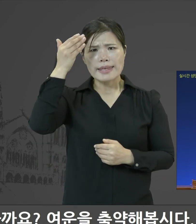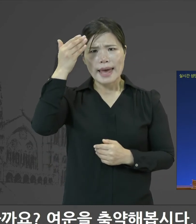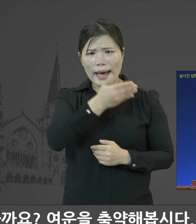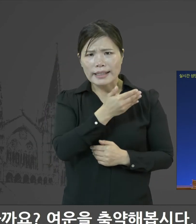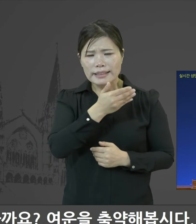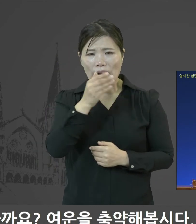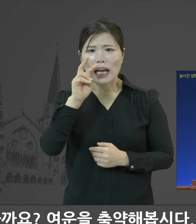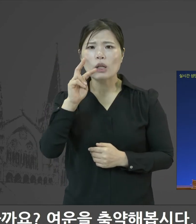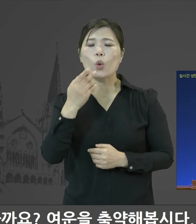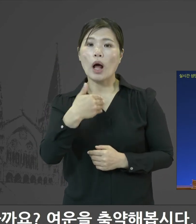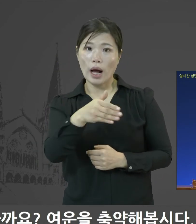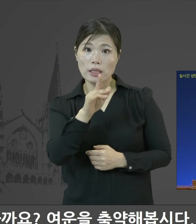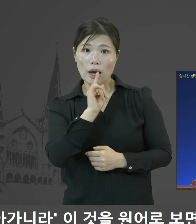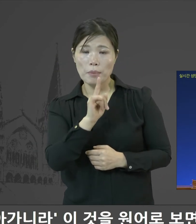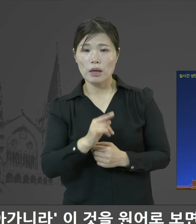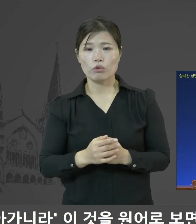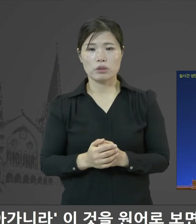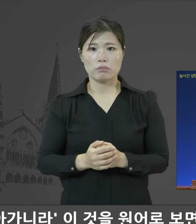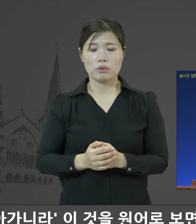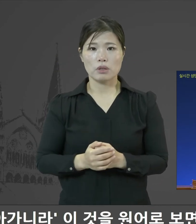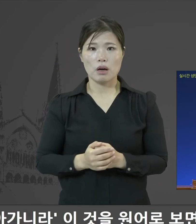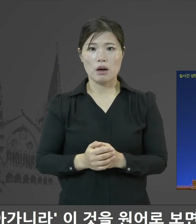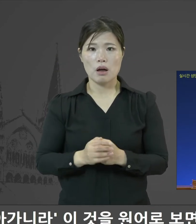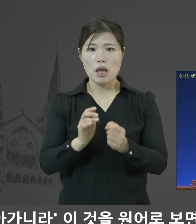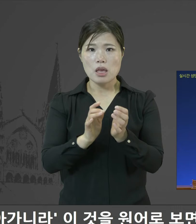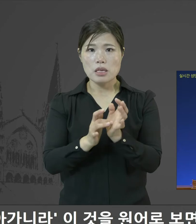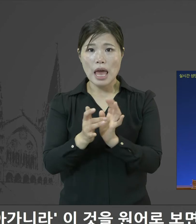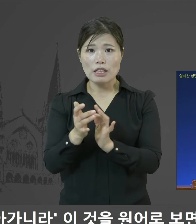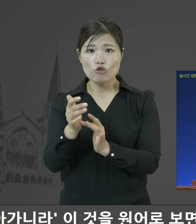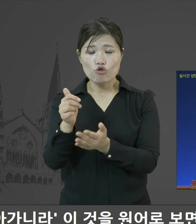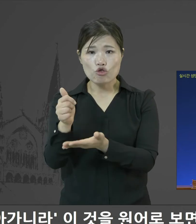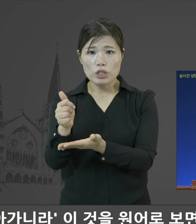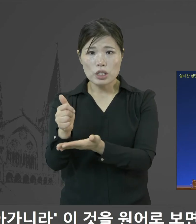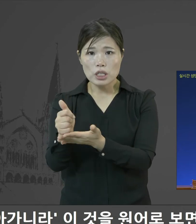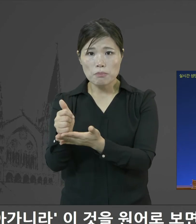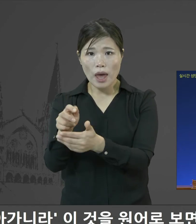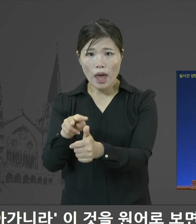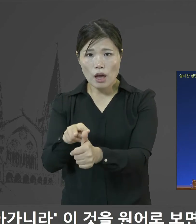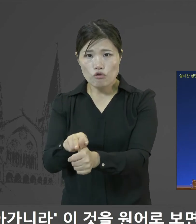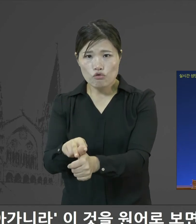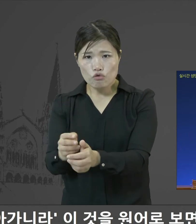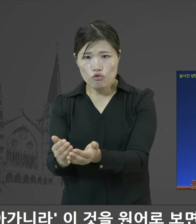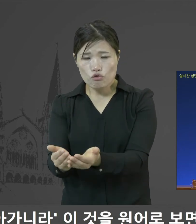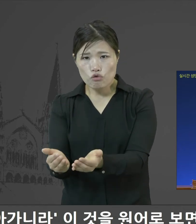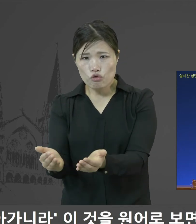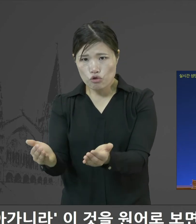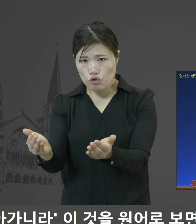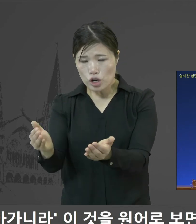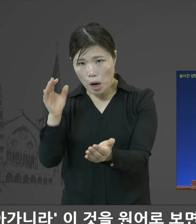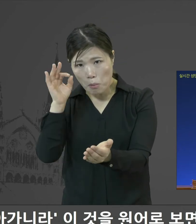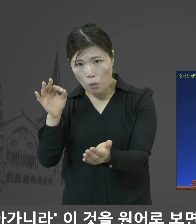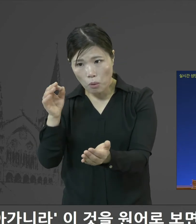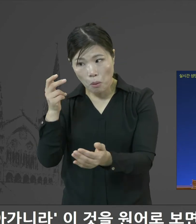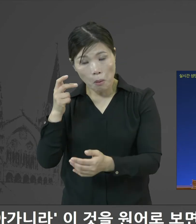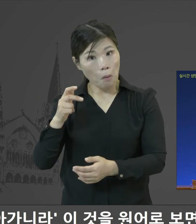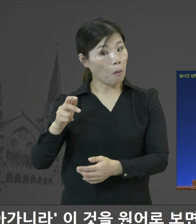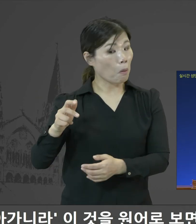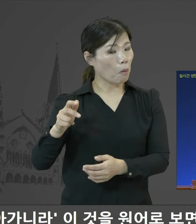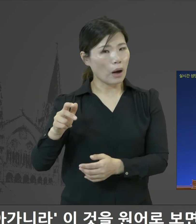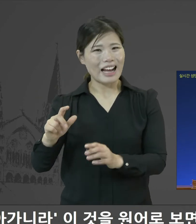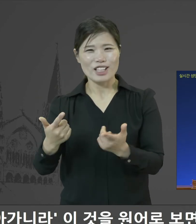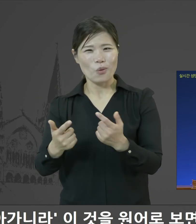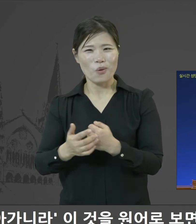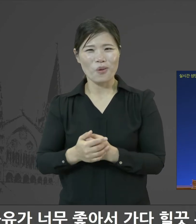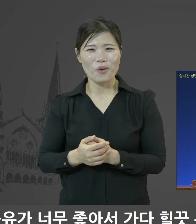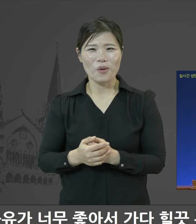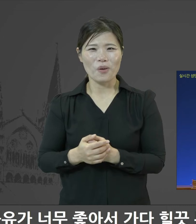거예요. 예수님 구유가 너무 좋아서 가다가 힐끗 본 거 아니고 가다가 또 한 바퀴 돌아와서 또 본 거